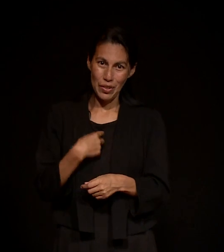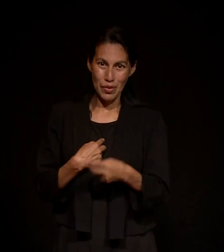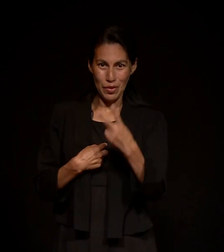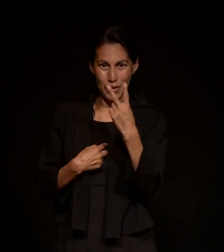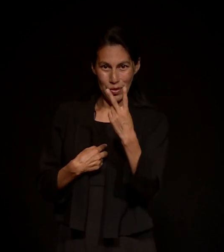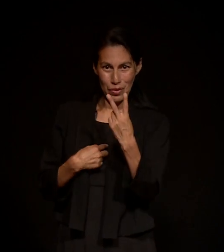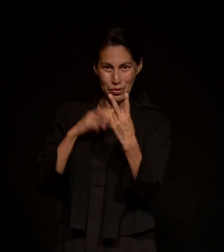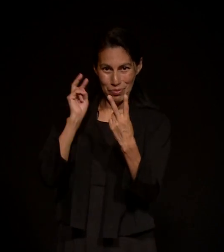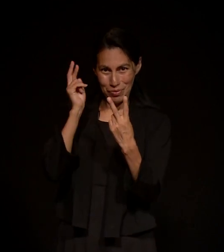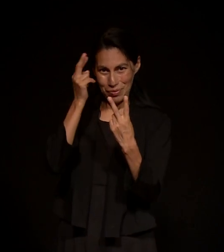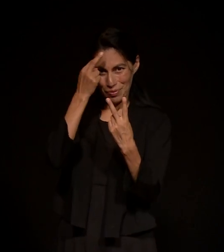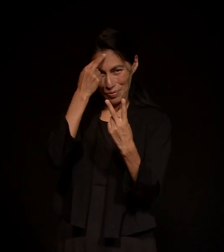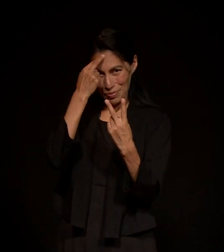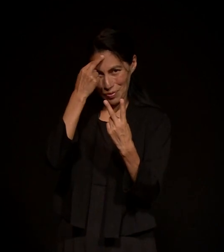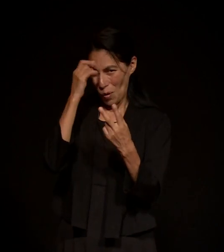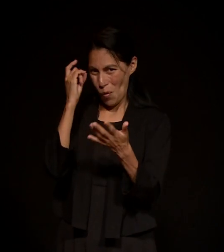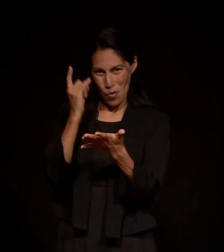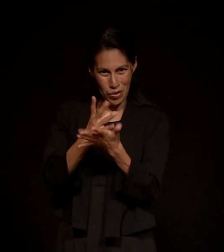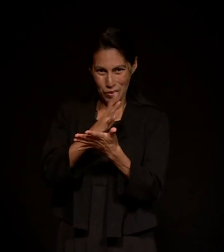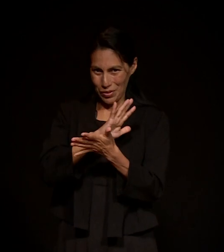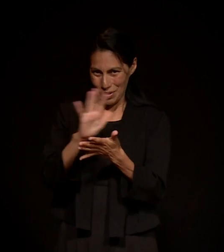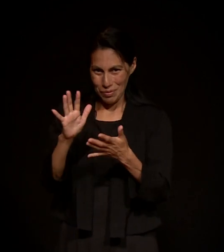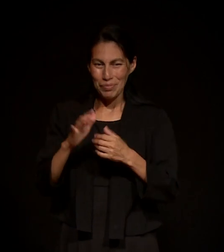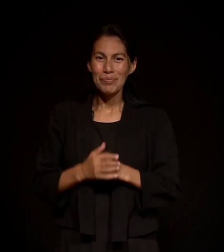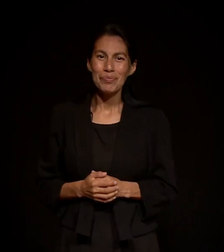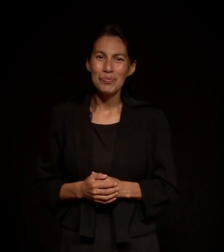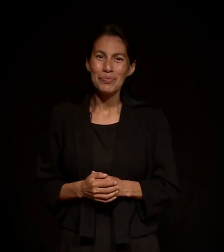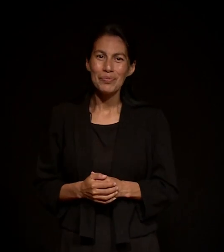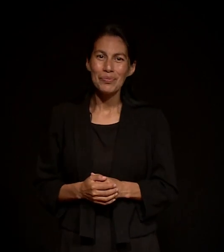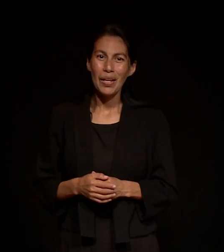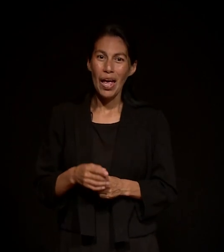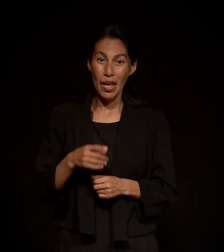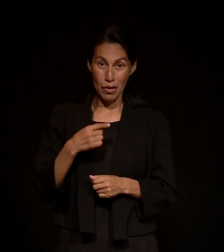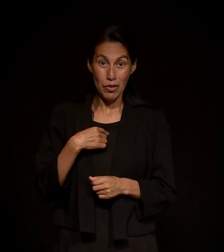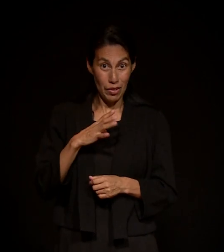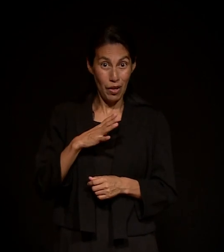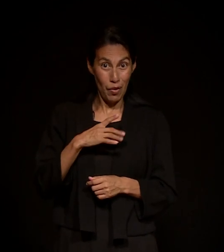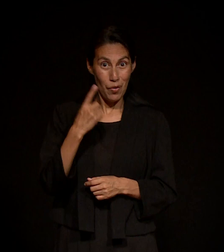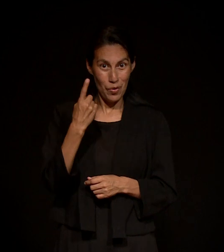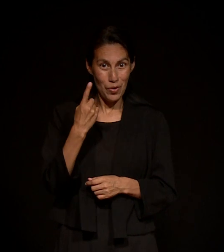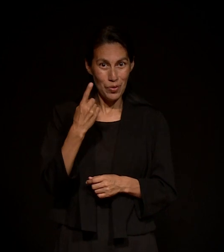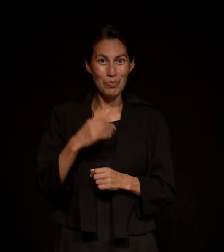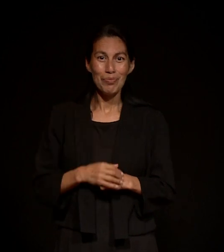me quedé con dos de recuerdo. Y